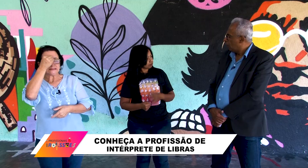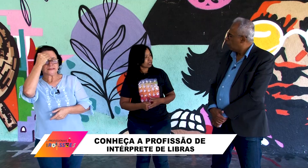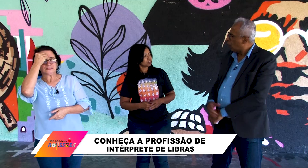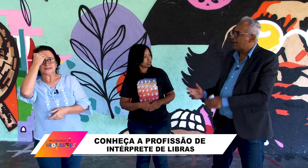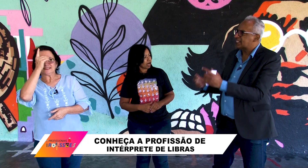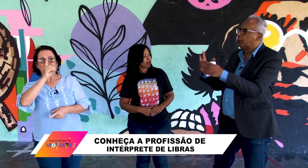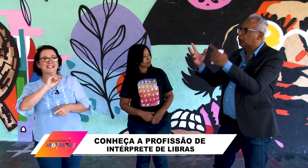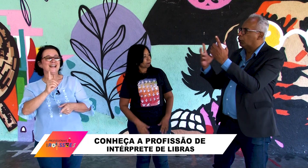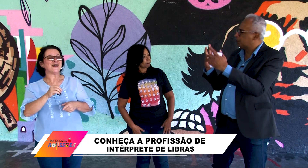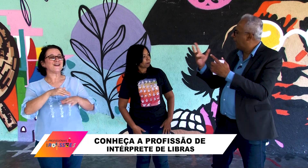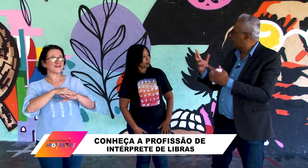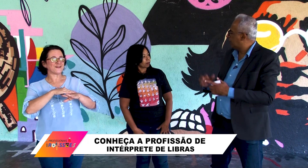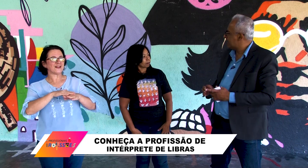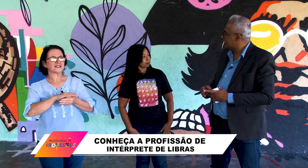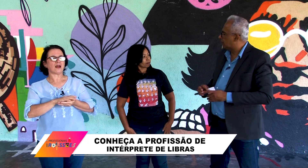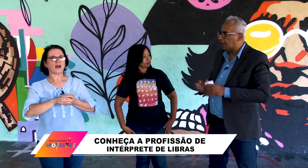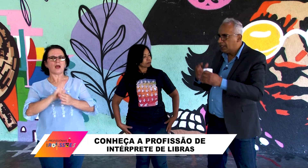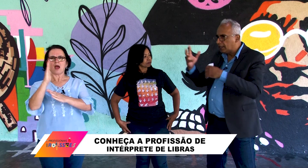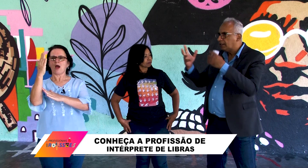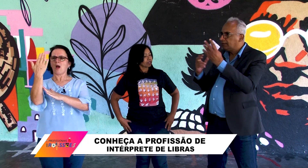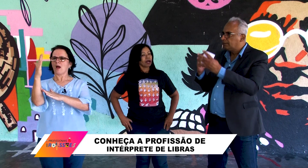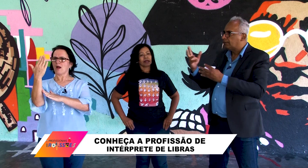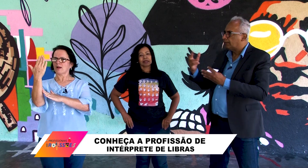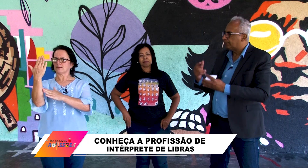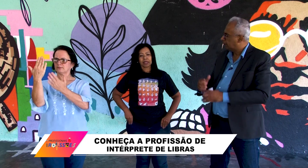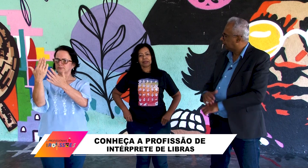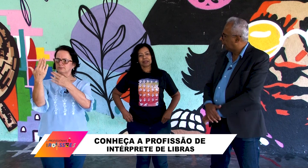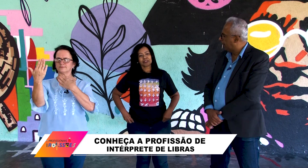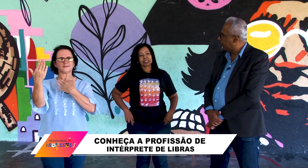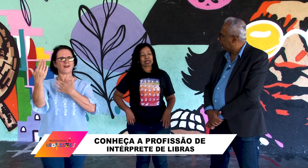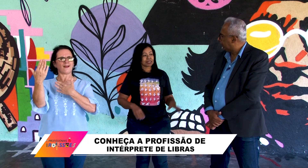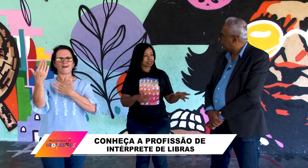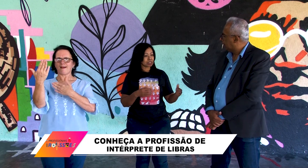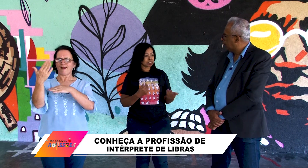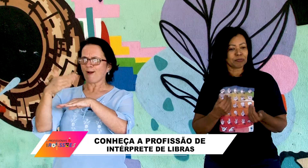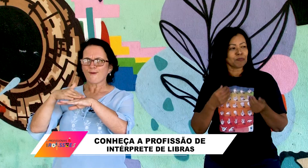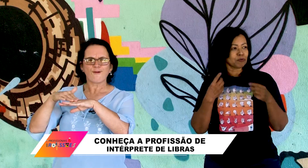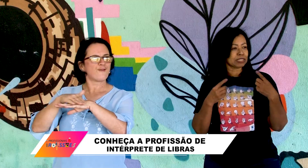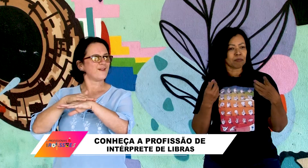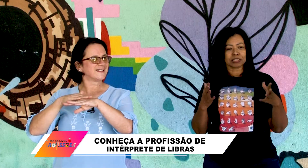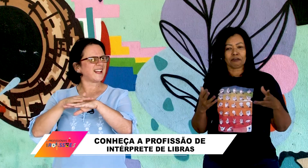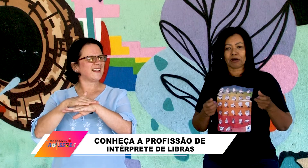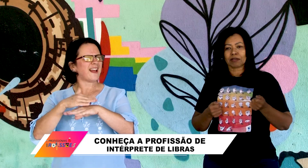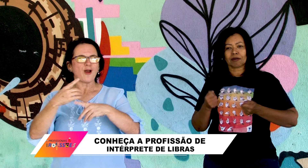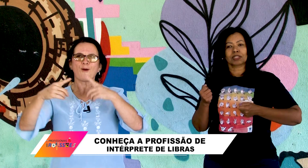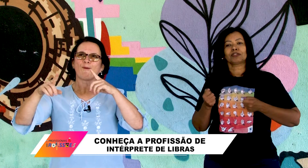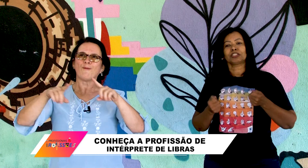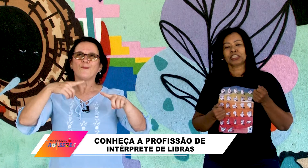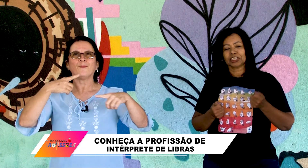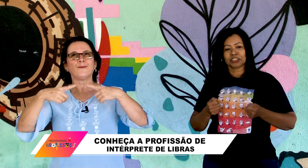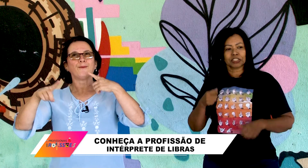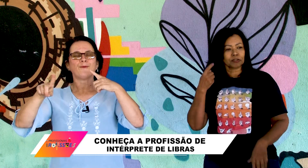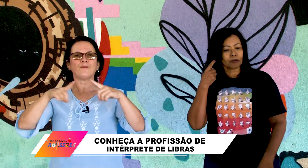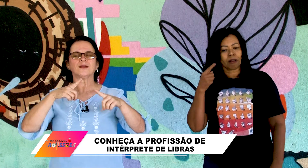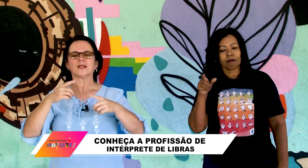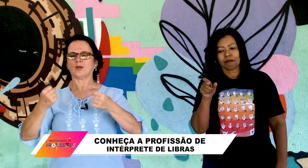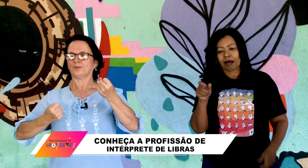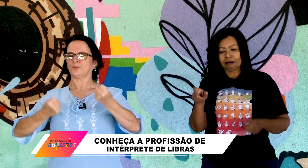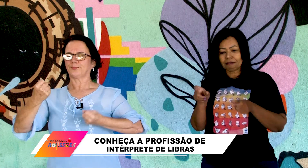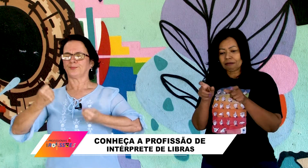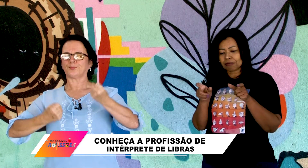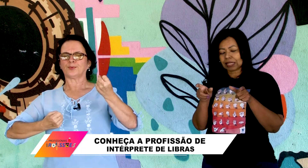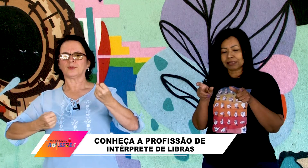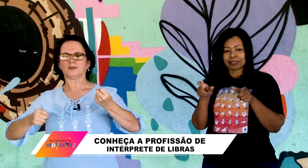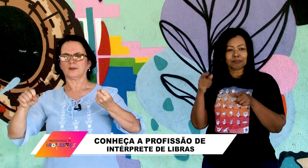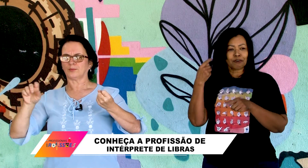entender, ele vai ajudar. Conversa muito com o espelho em casa, não? Ali? Também, né? Também? Às vezes, tipo música eu falo que quando eu estou dirigindo, eu coloco